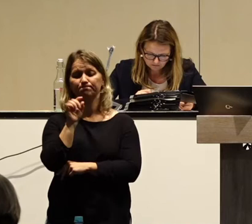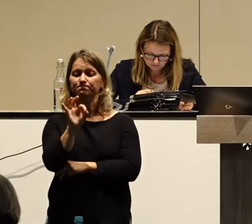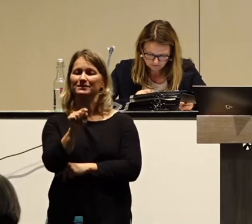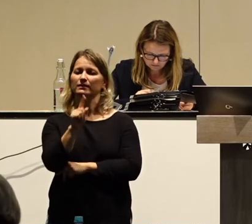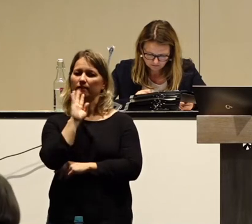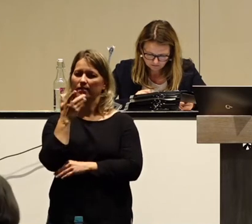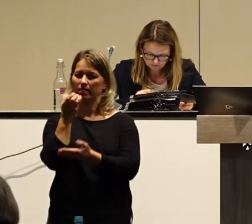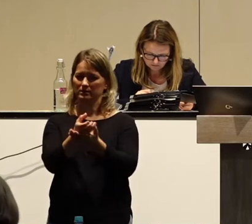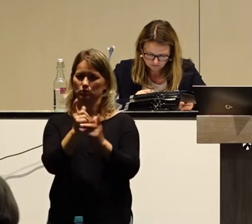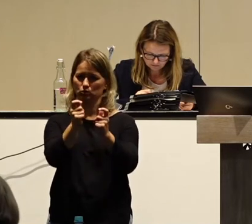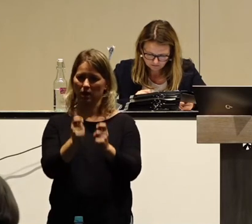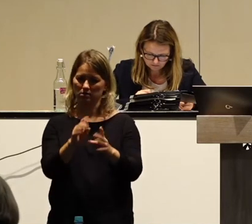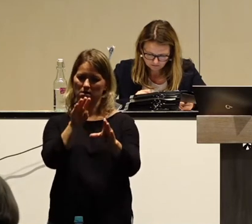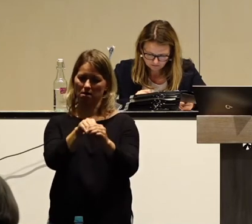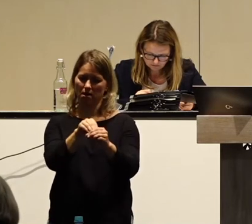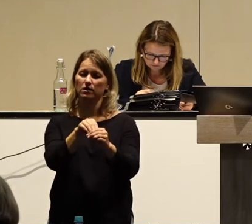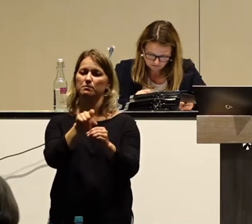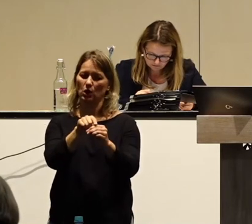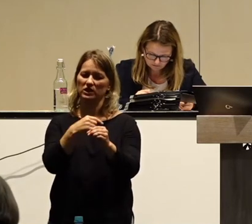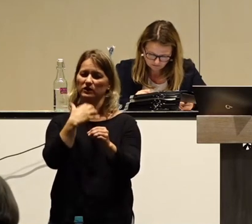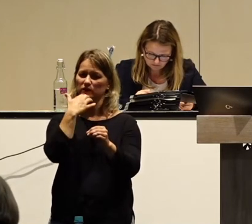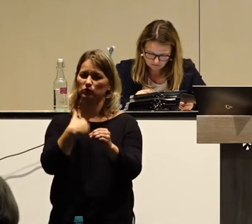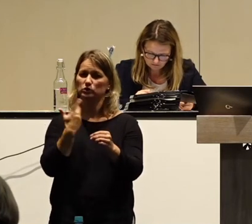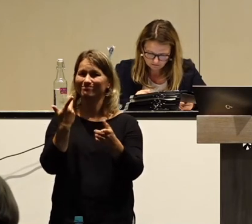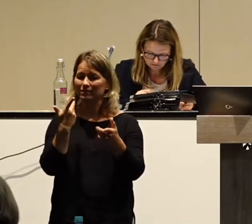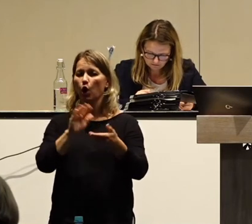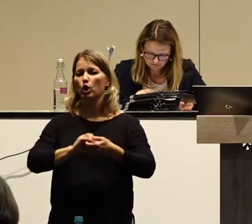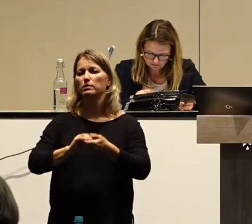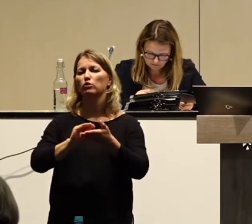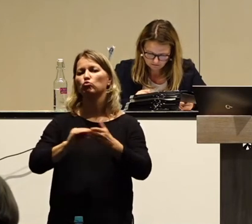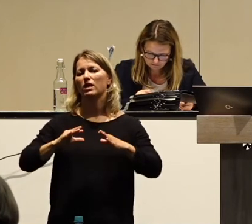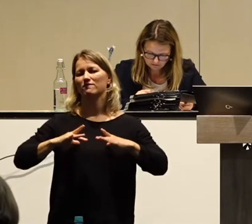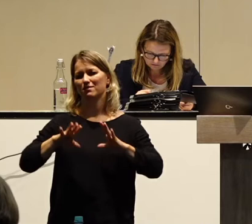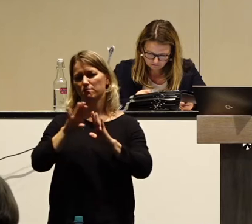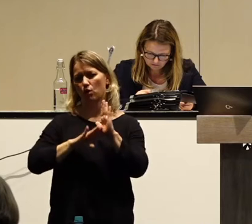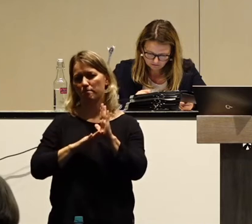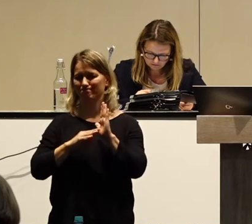einbringen möchte, sieht eben das sogenannte kommunale Schulferienprogramm vor, für das wir